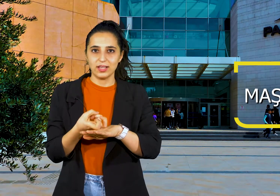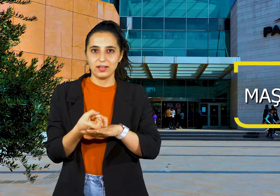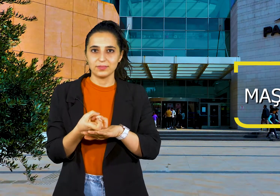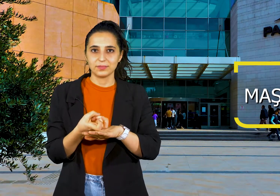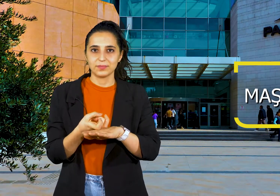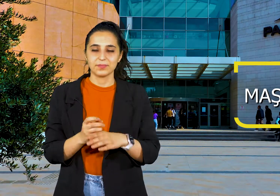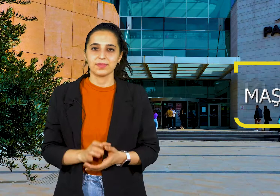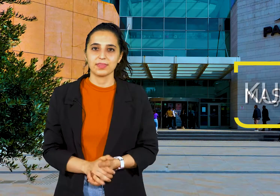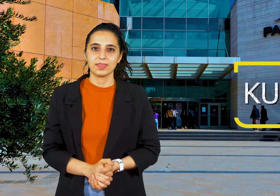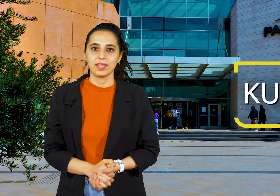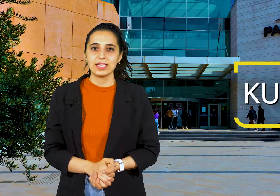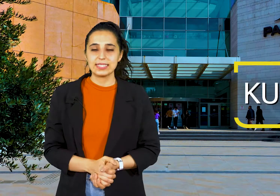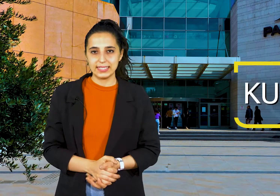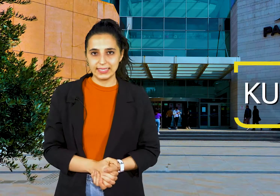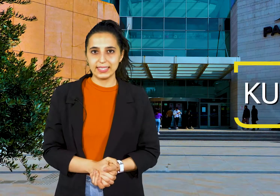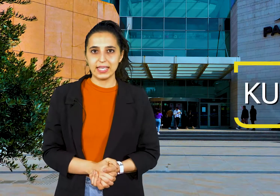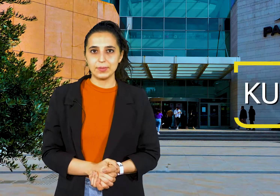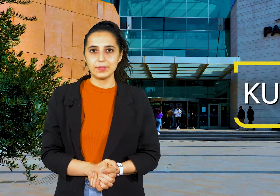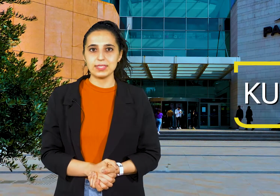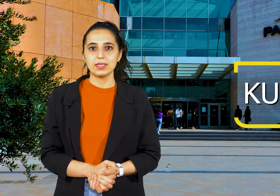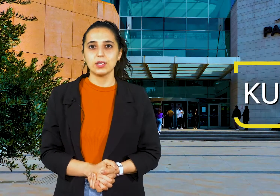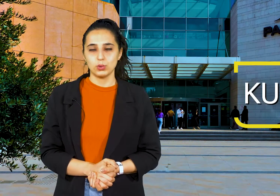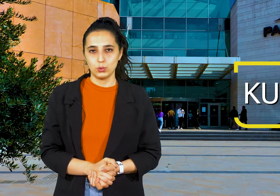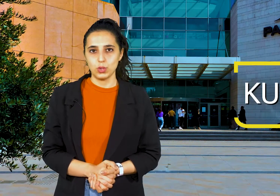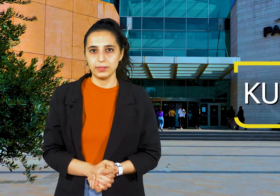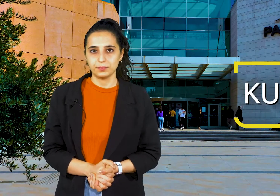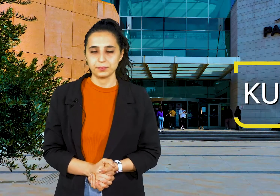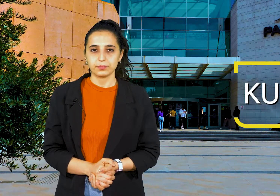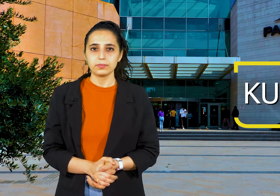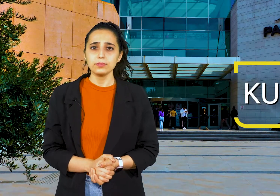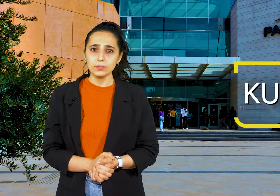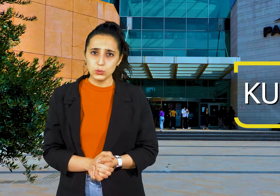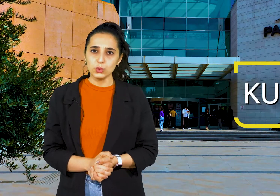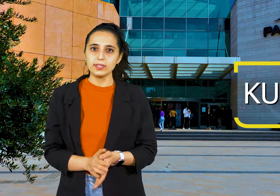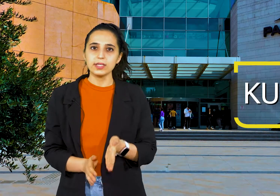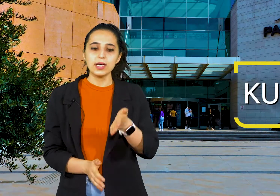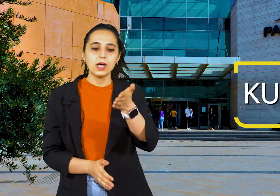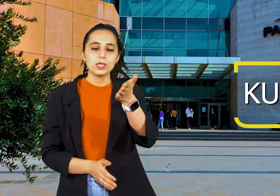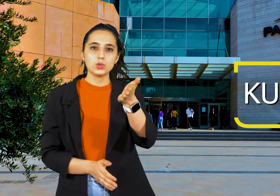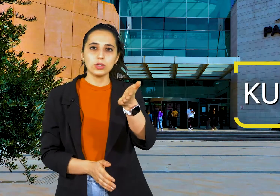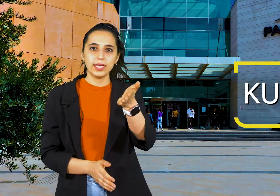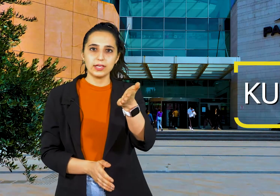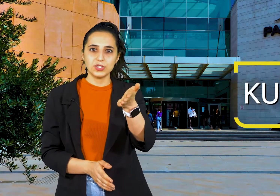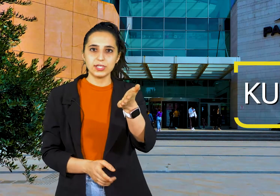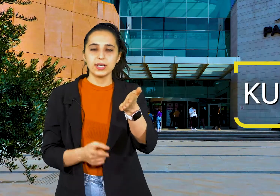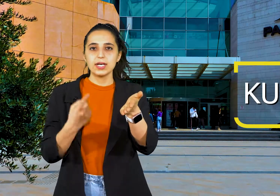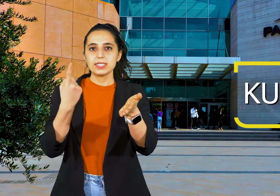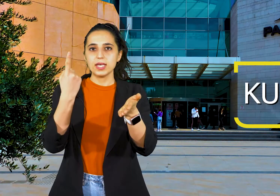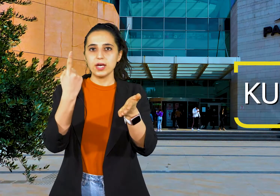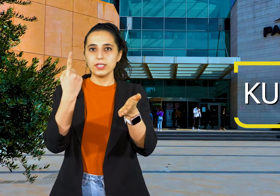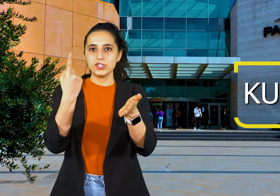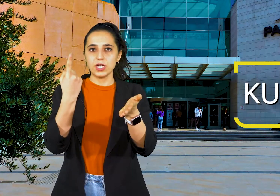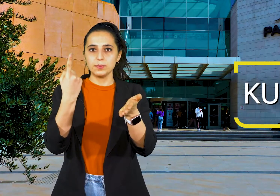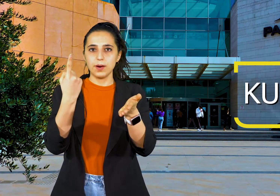Maşallah. Sıradaki kelimemiz Kur'an. Kur'an'da sol el açık, sağ elin işaret